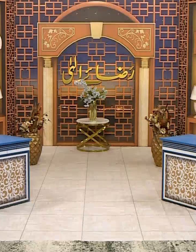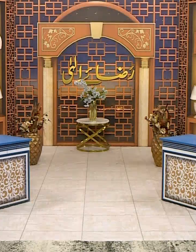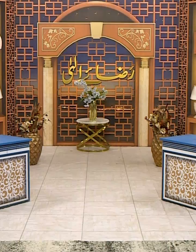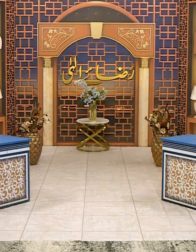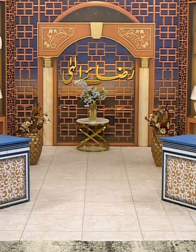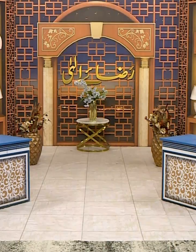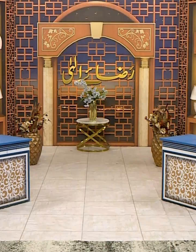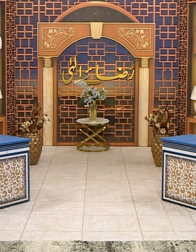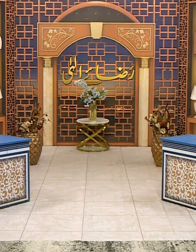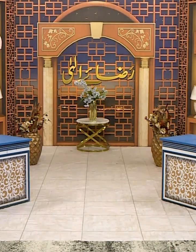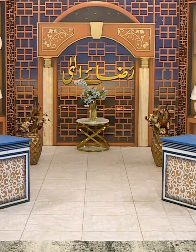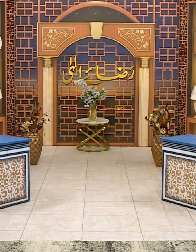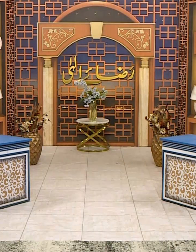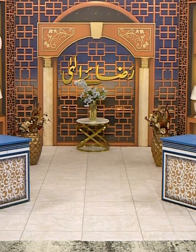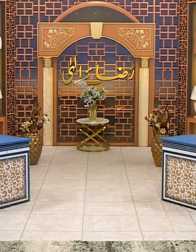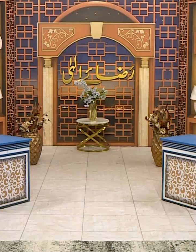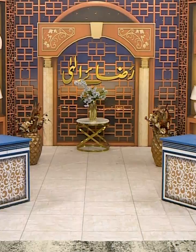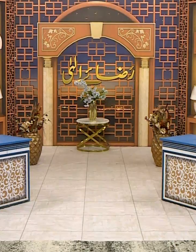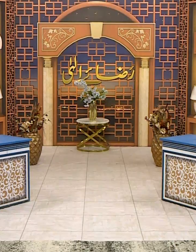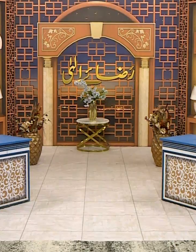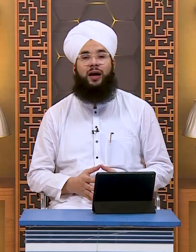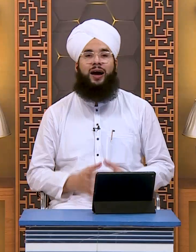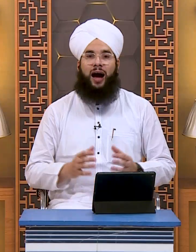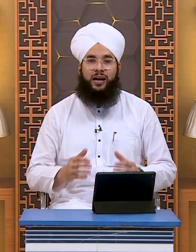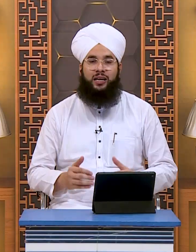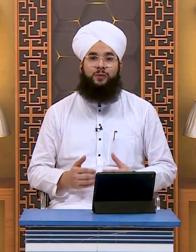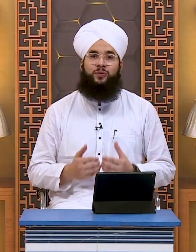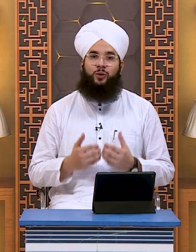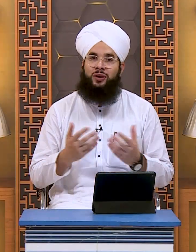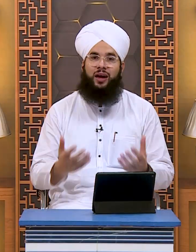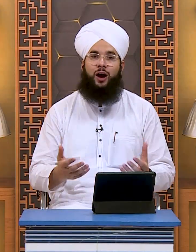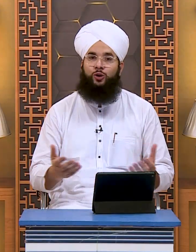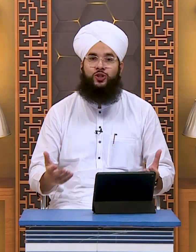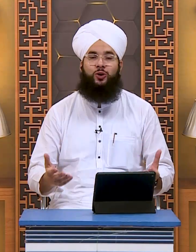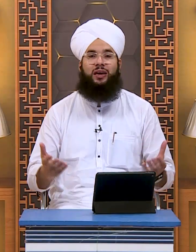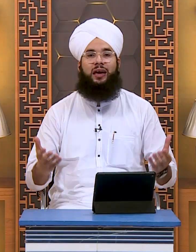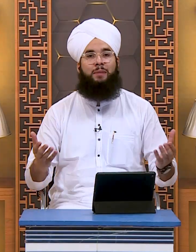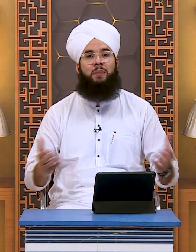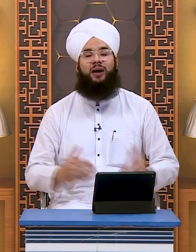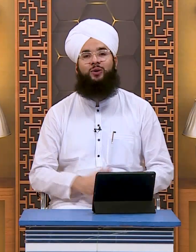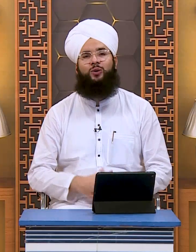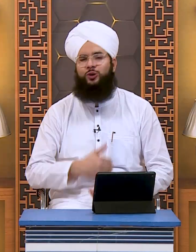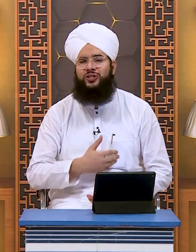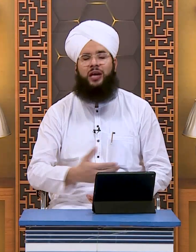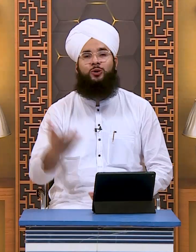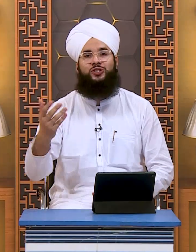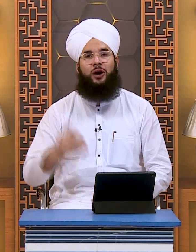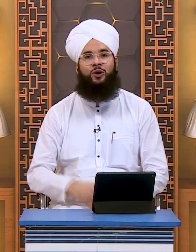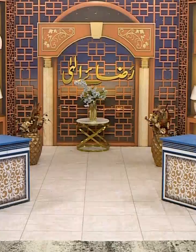بلکہ وہ اللہ پاک کی رضا پہ راضی رہتے ہیں۔ اگر ان کے ہاں خوشیوں کے انبار ہوں، خوشیاں ہی خوشیاں ہوں، اس